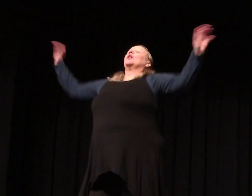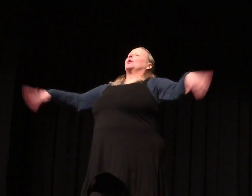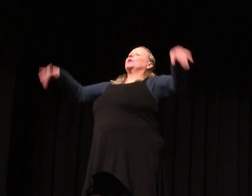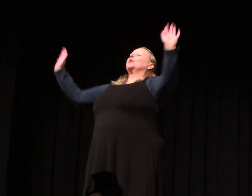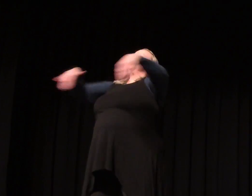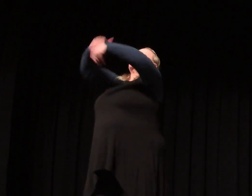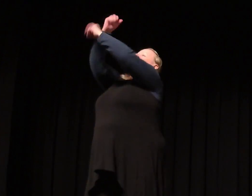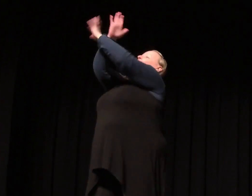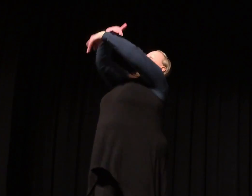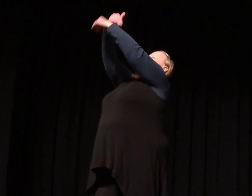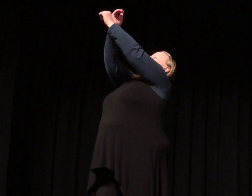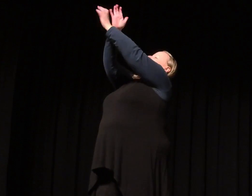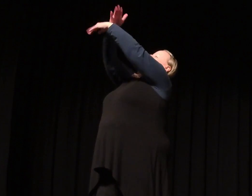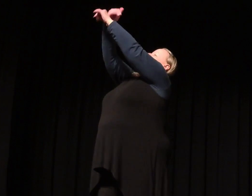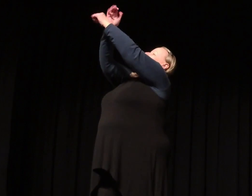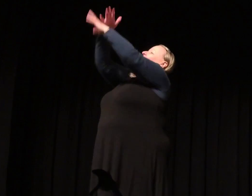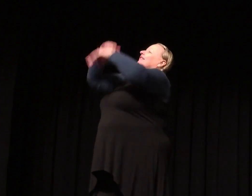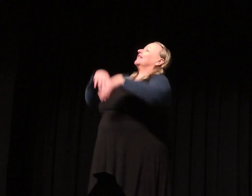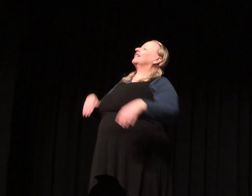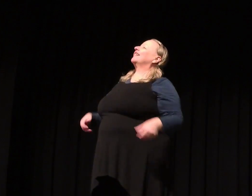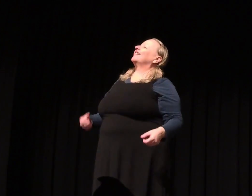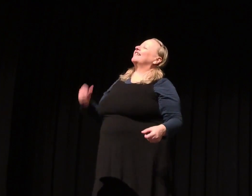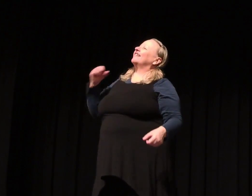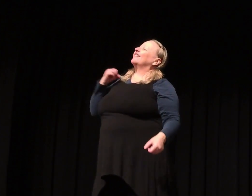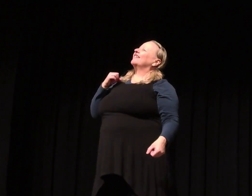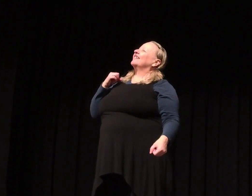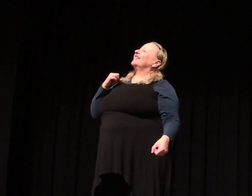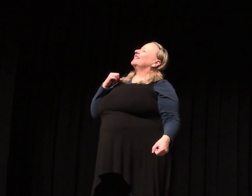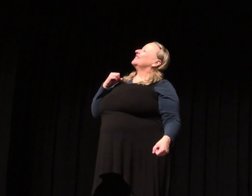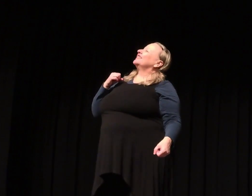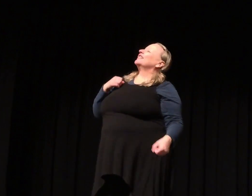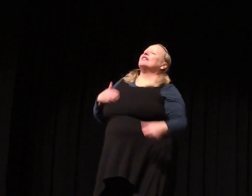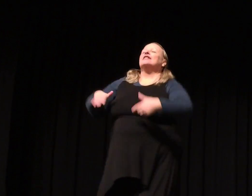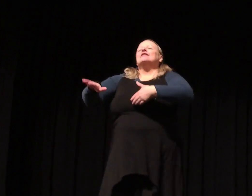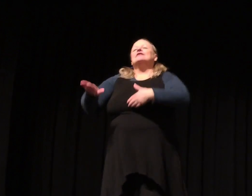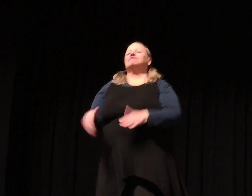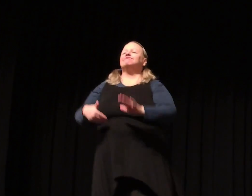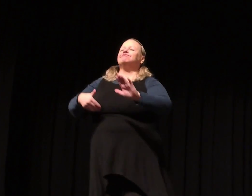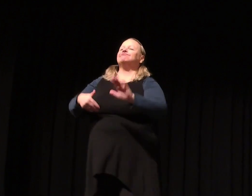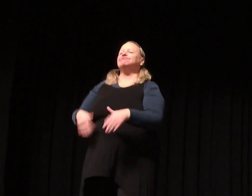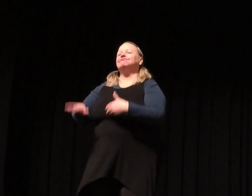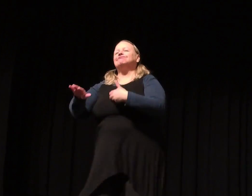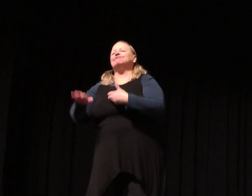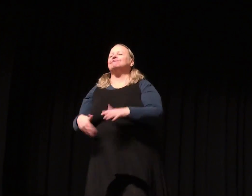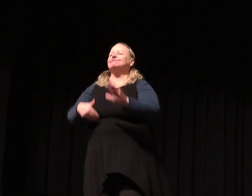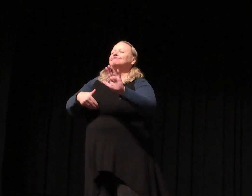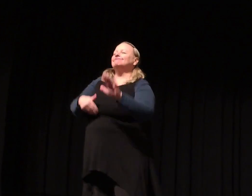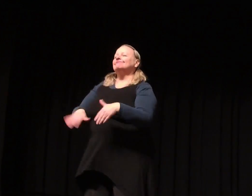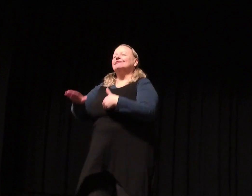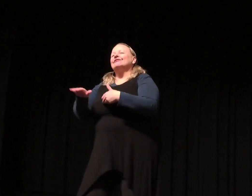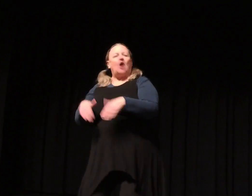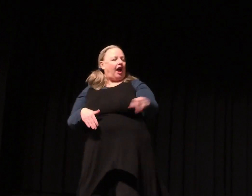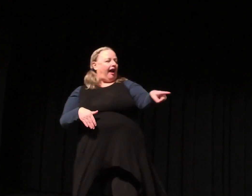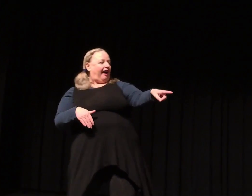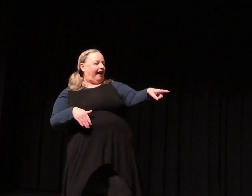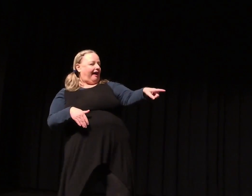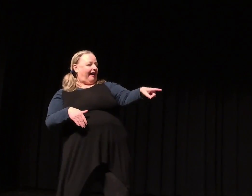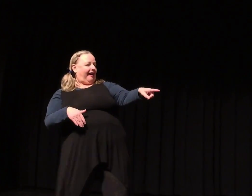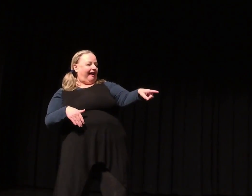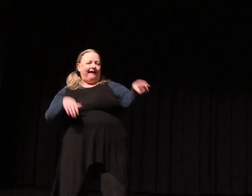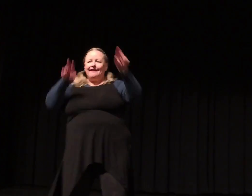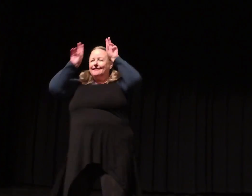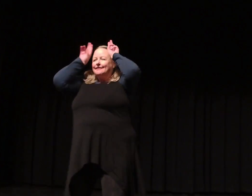Alors, secoue ses ailes et prend son élan et vole. Ah, il retourne dans la